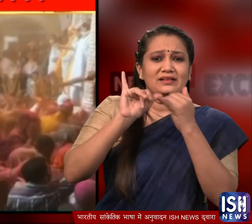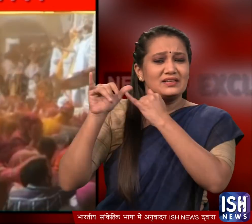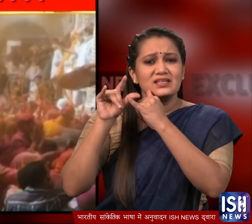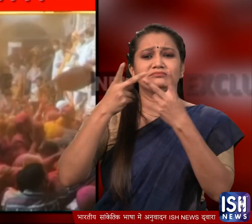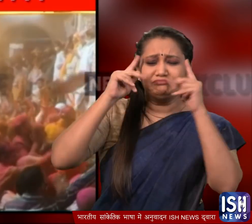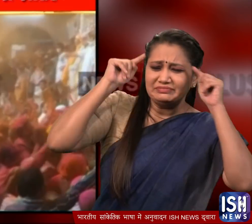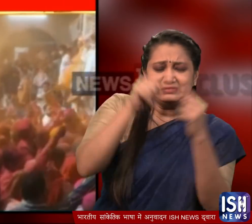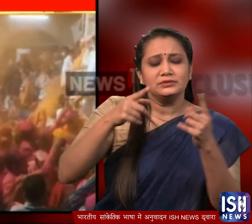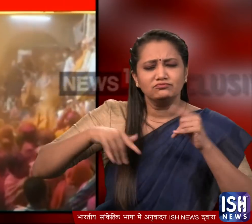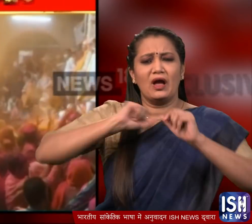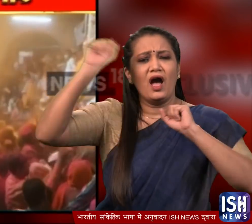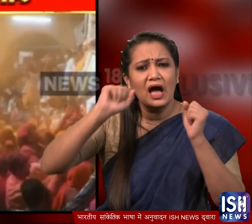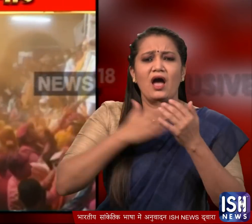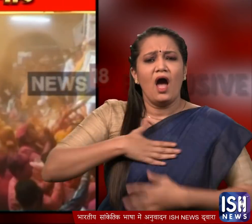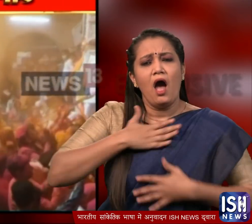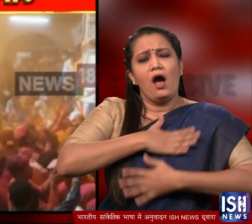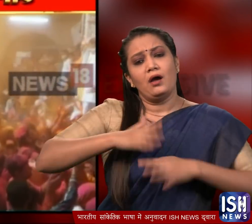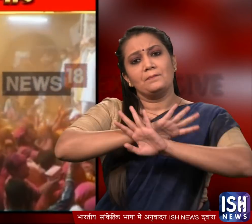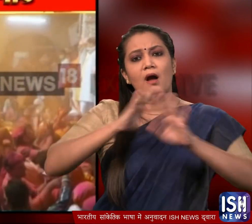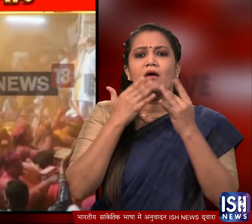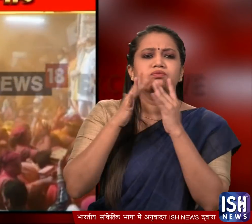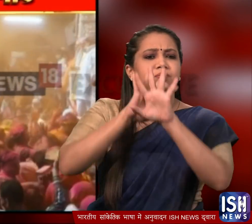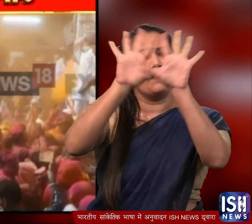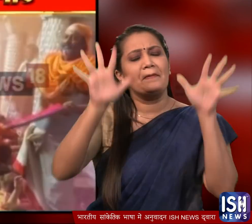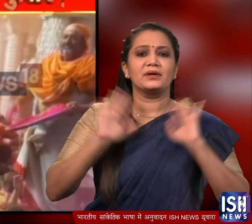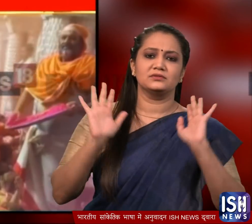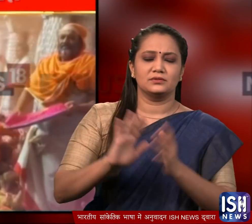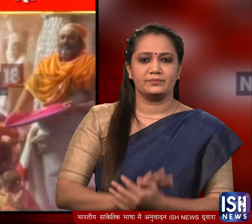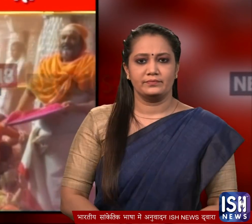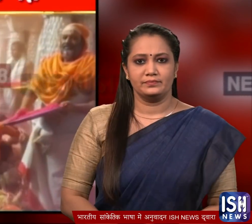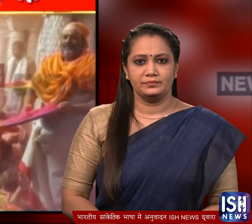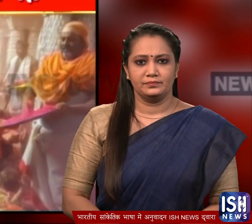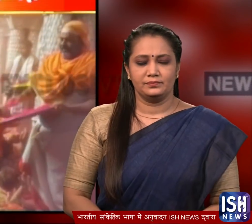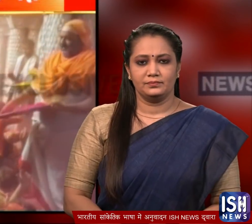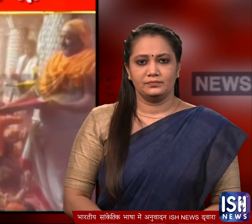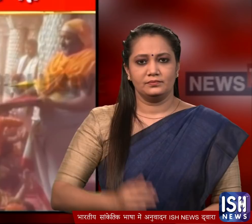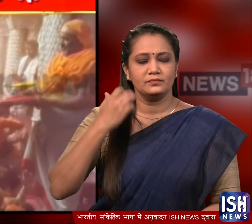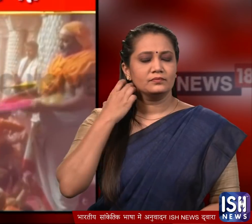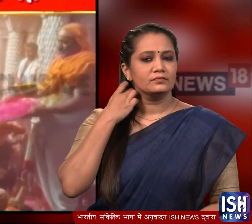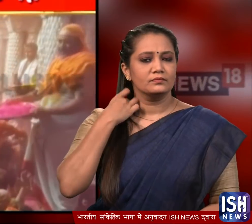दिखे। होली के जश्न के बीच जयकारों की गूंज से समा और रंगीन हो गया।